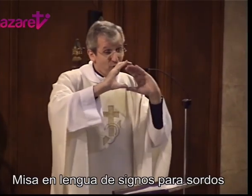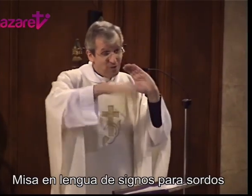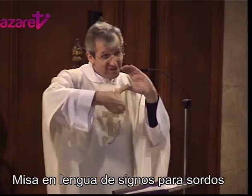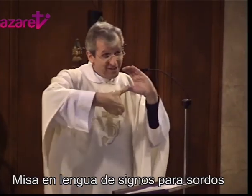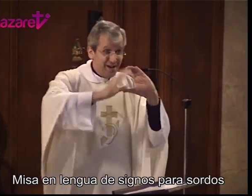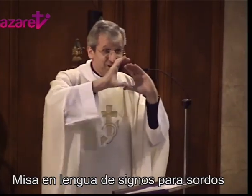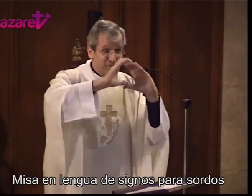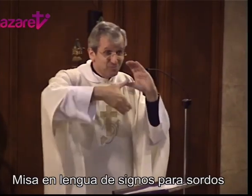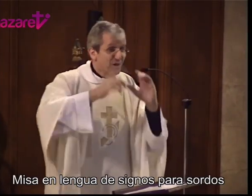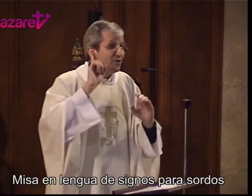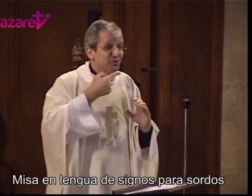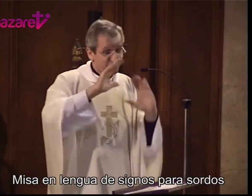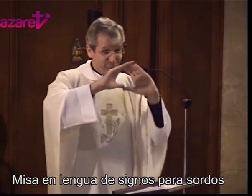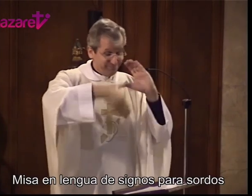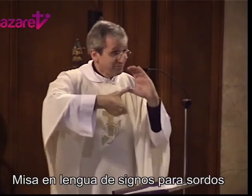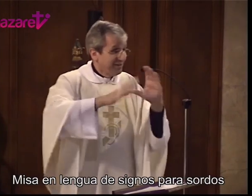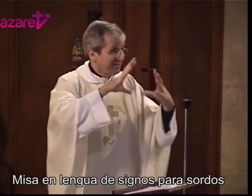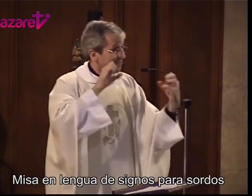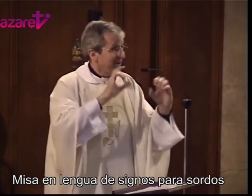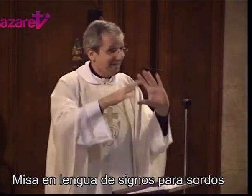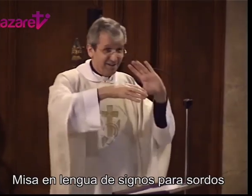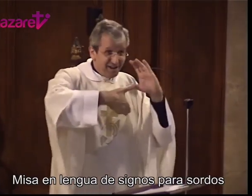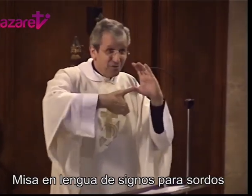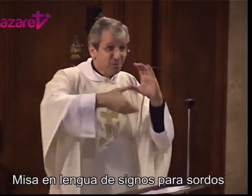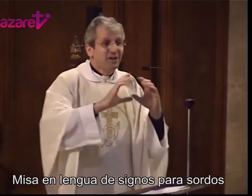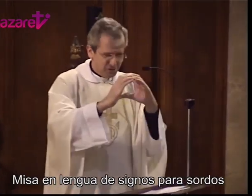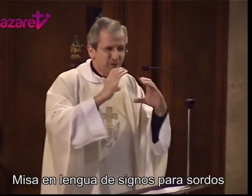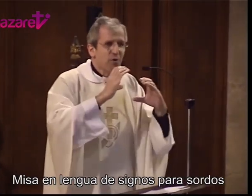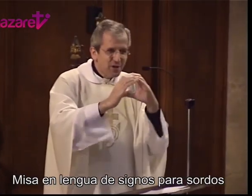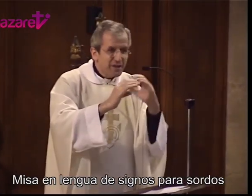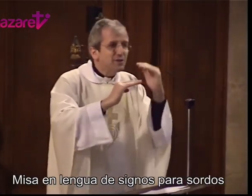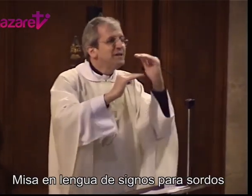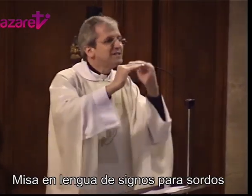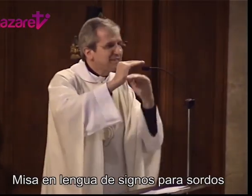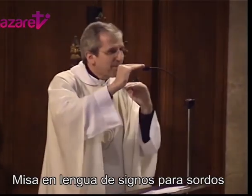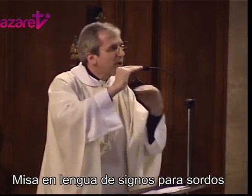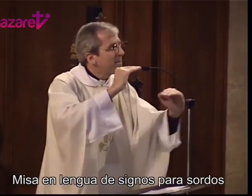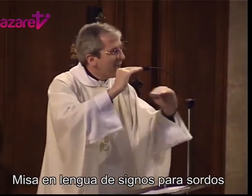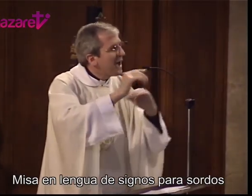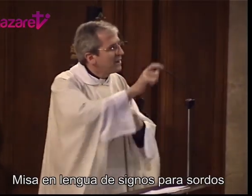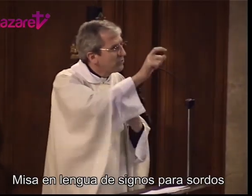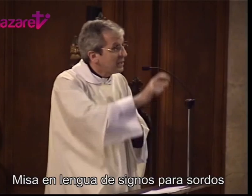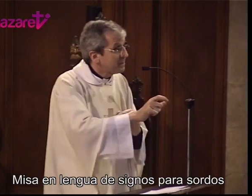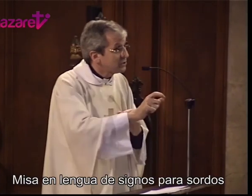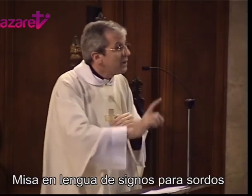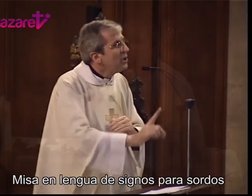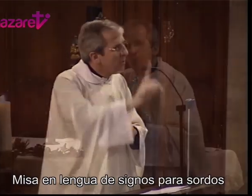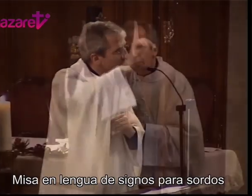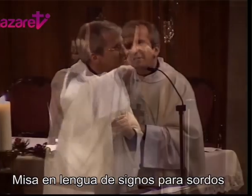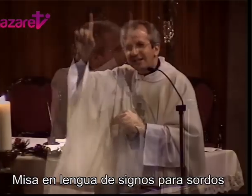hay. Aquello que decimos, lo suelo decir, no entiendo nada. No hay comunicación si sé ponerme a la altura de la persona. Pues ese